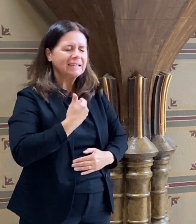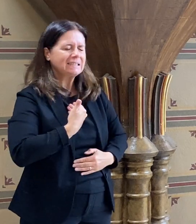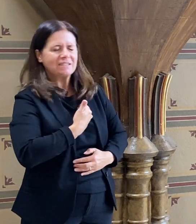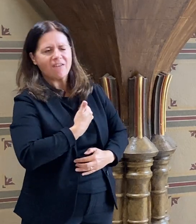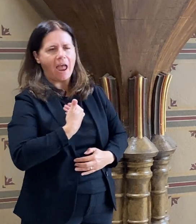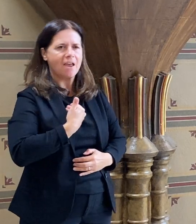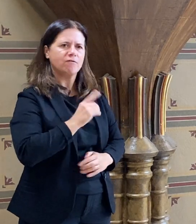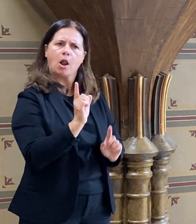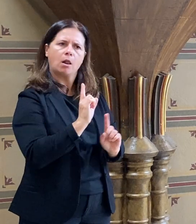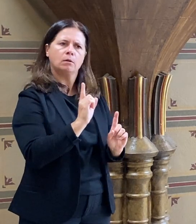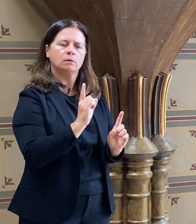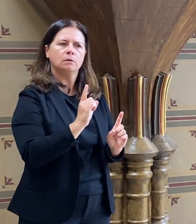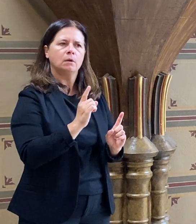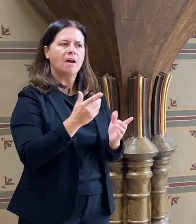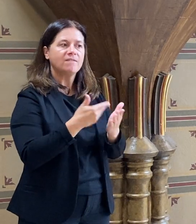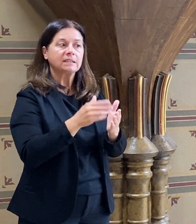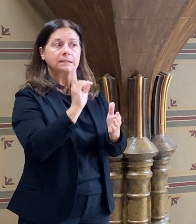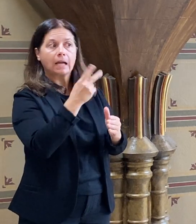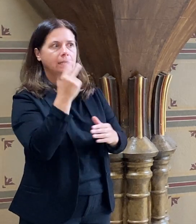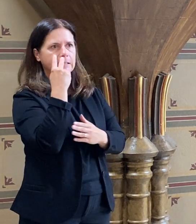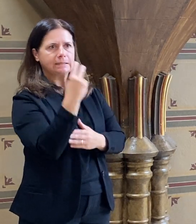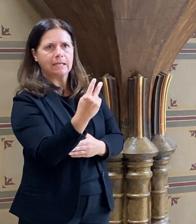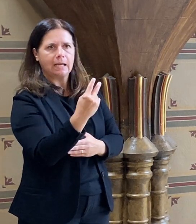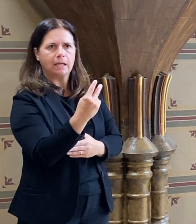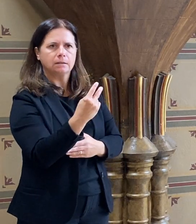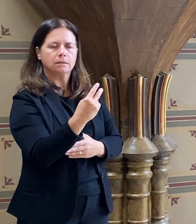dem, was man nicht sieht.